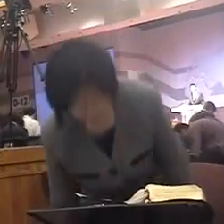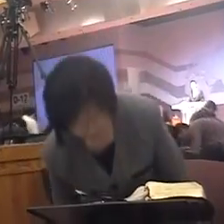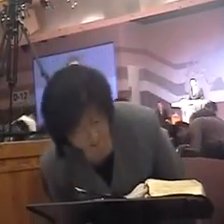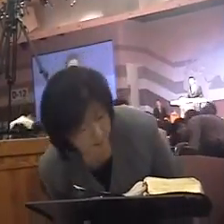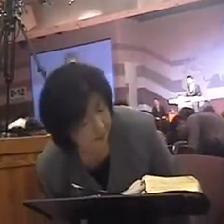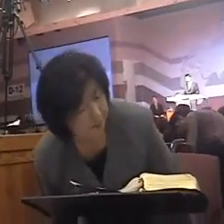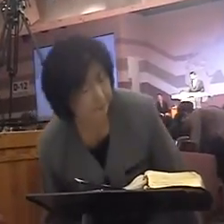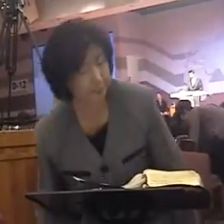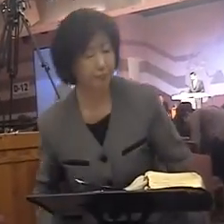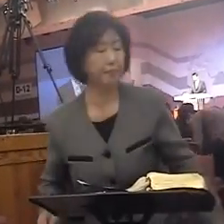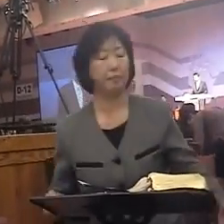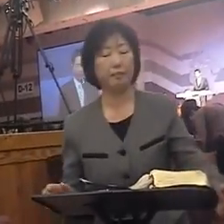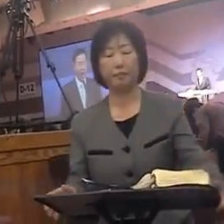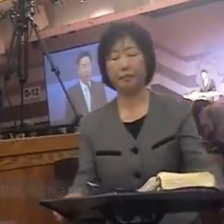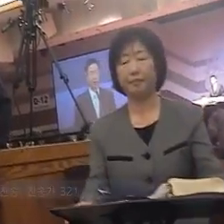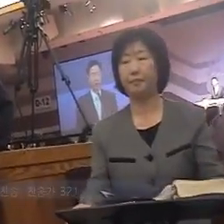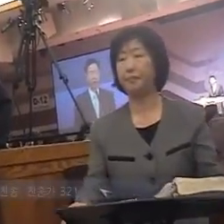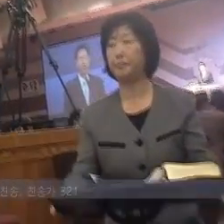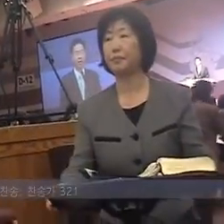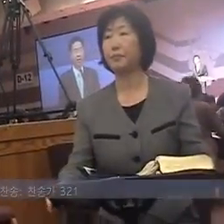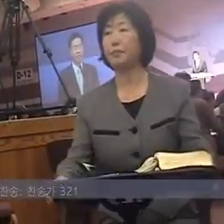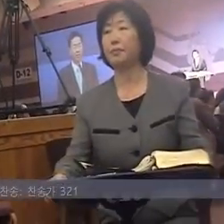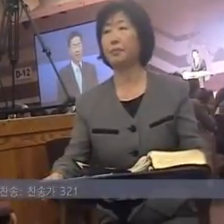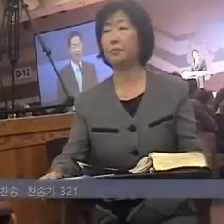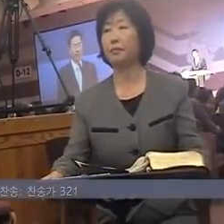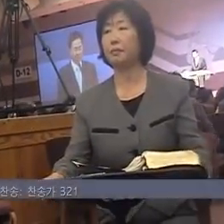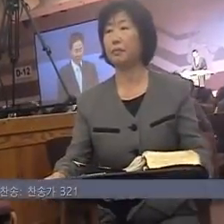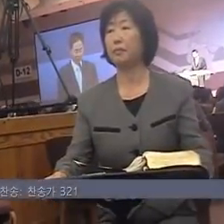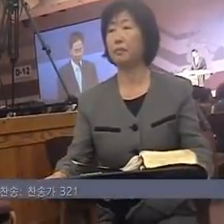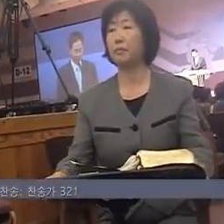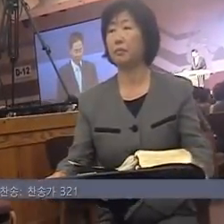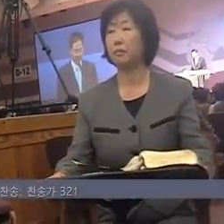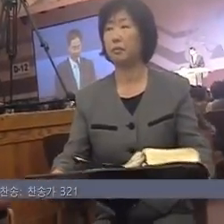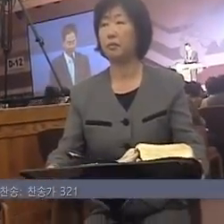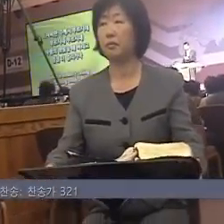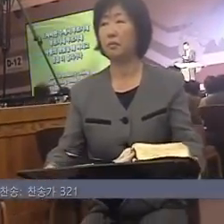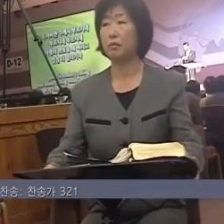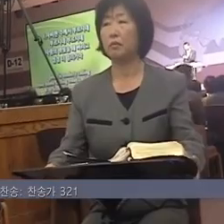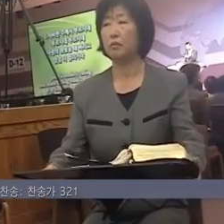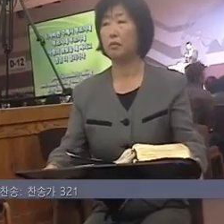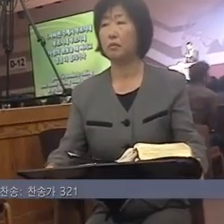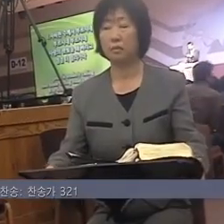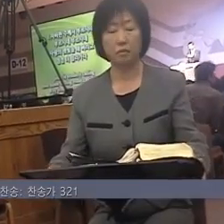찬송가 321장 자비한 주께서 부르시네 장의 찬양 드리겠습니다.